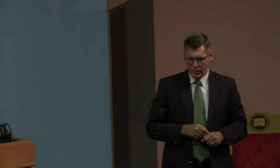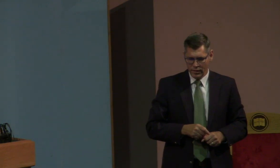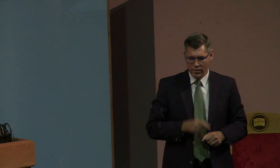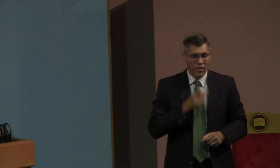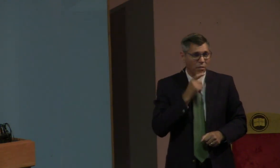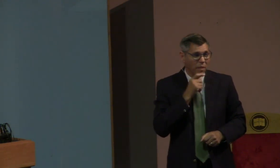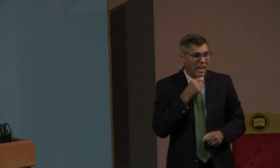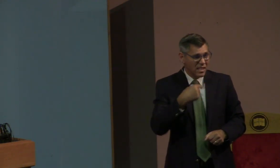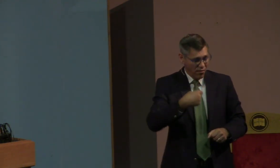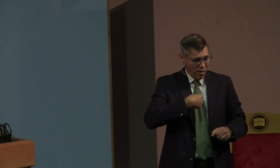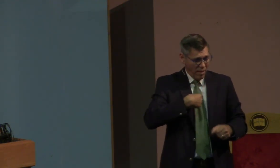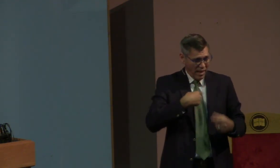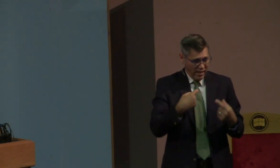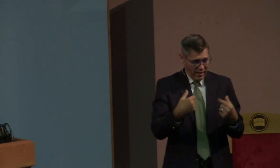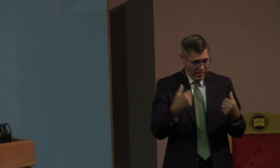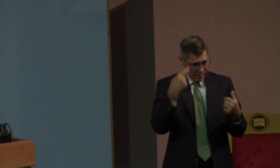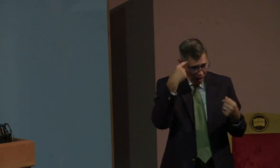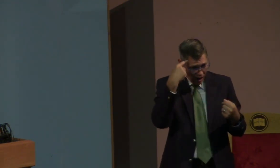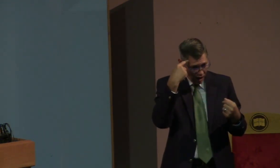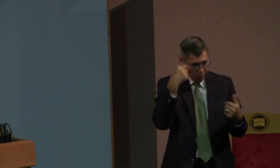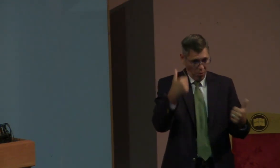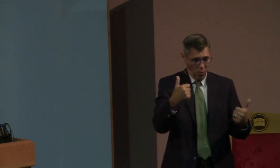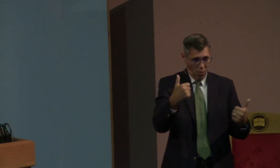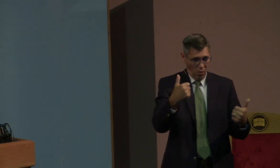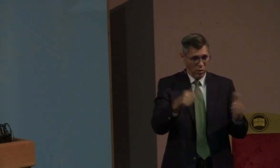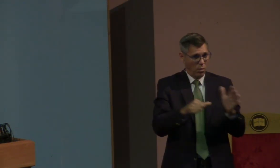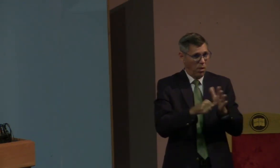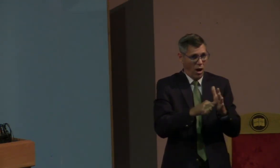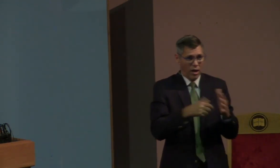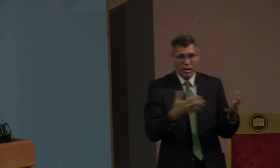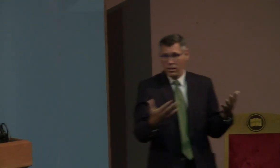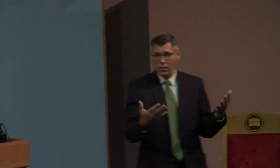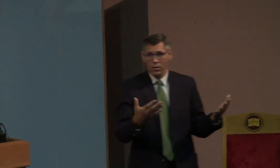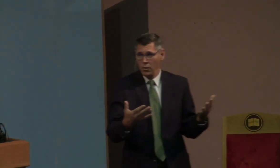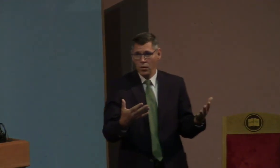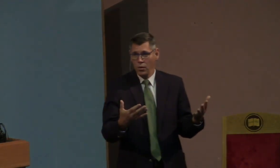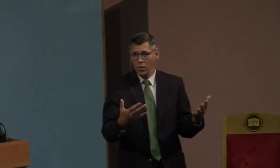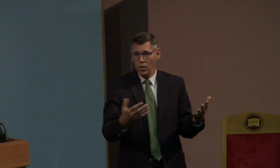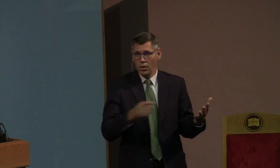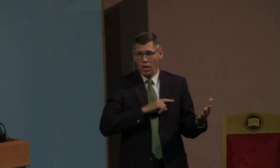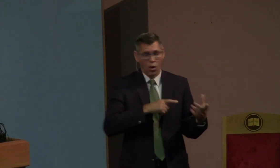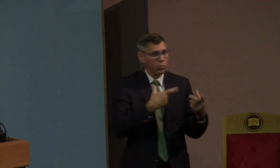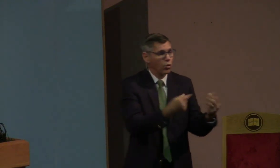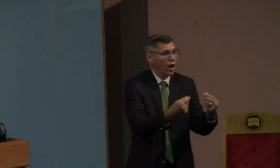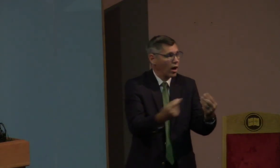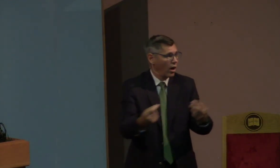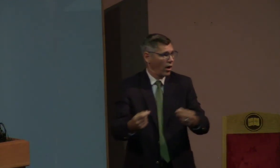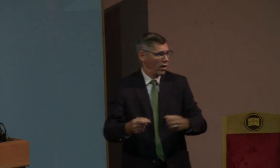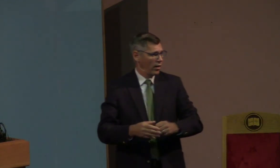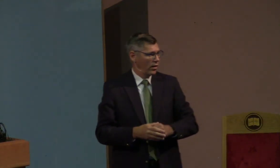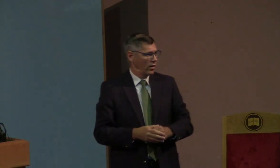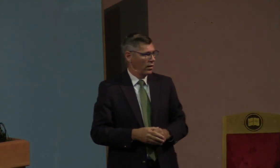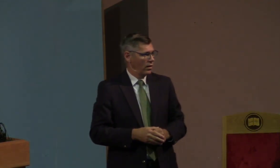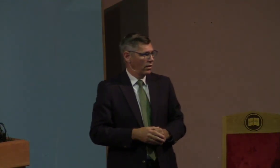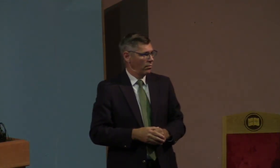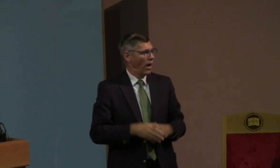Wat mense van my dink, dit is so belangrik, daarom doen ek, maar